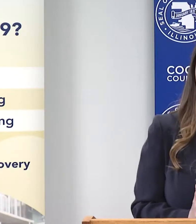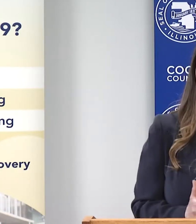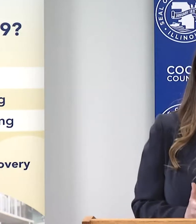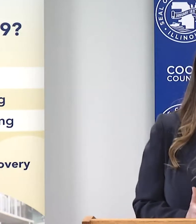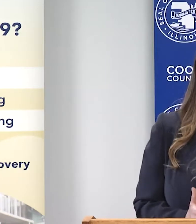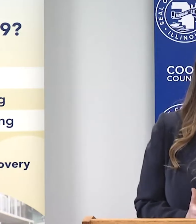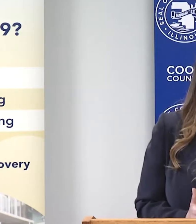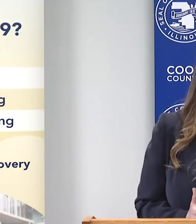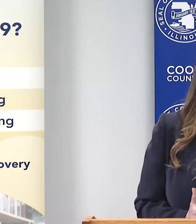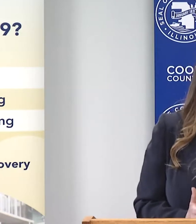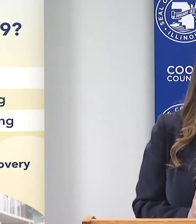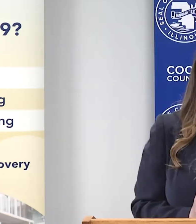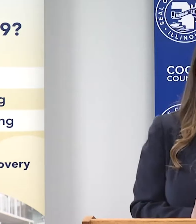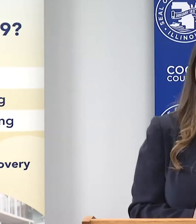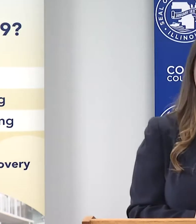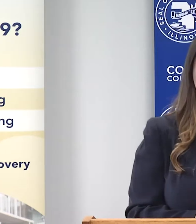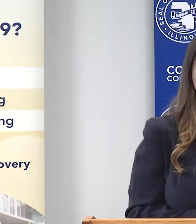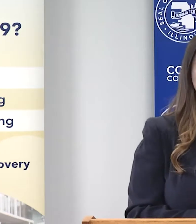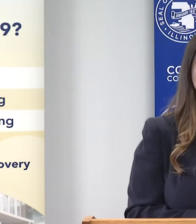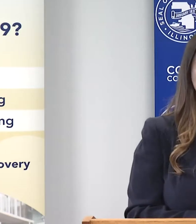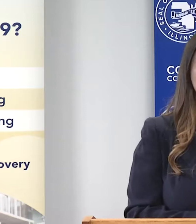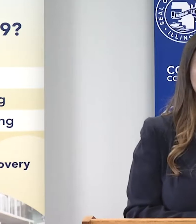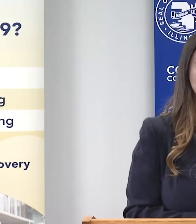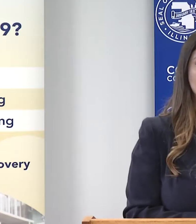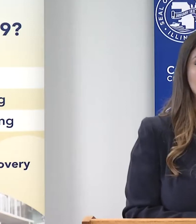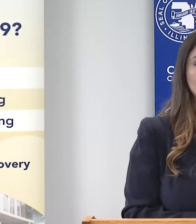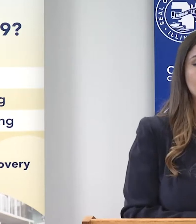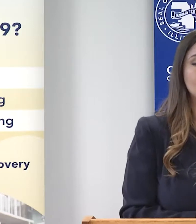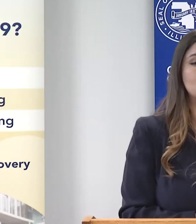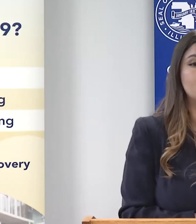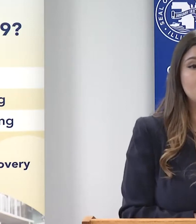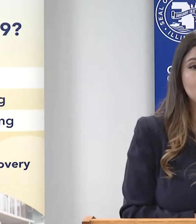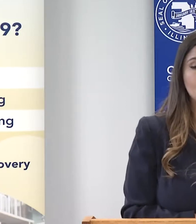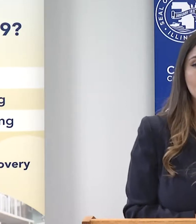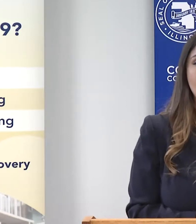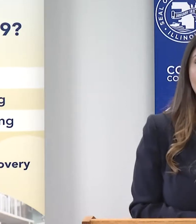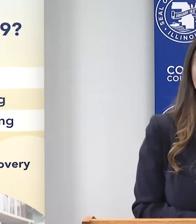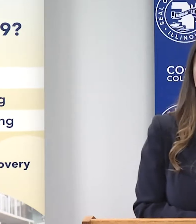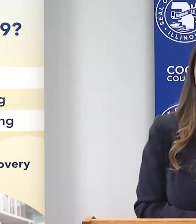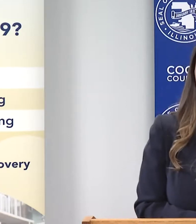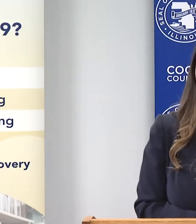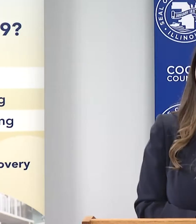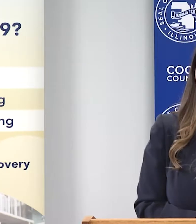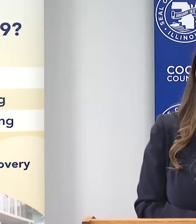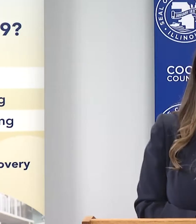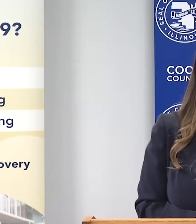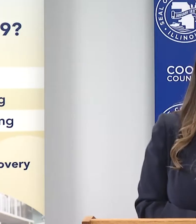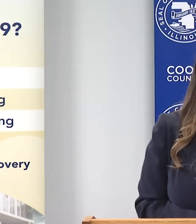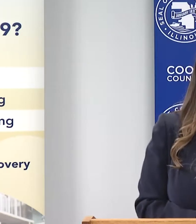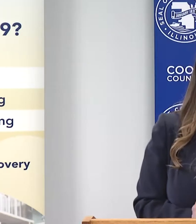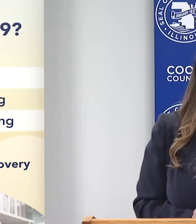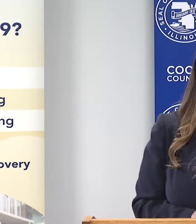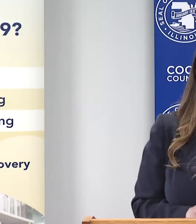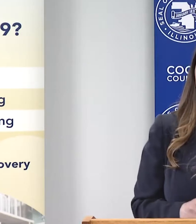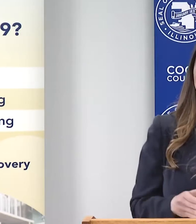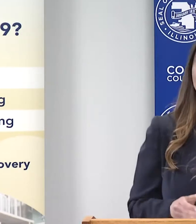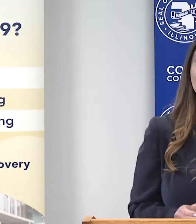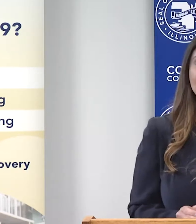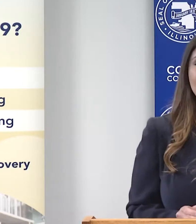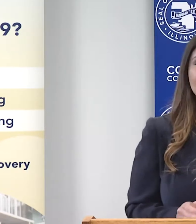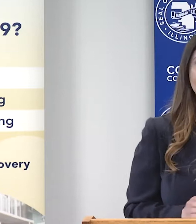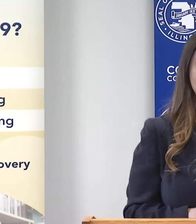hoy estamos aquí junto a la presidenta Toni Preckwinkle y a su equipo para celebrar